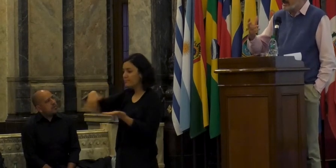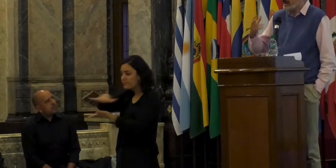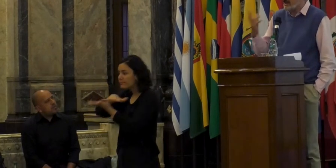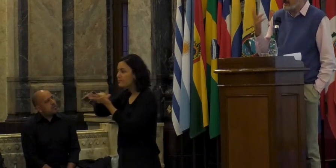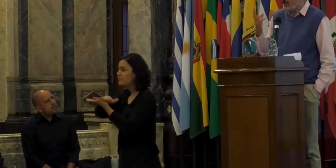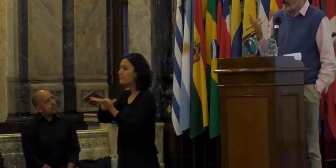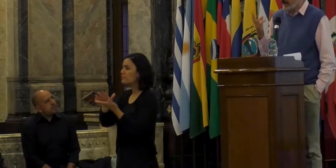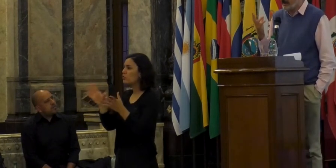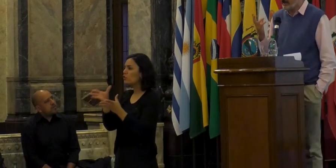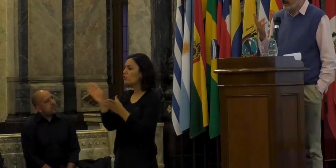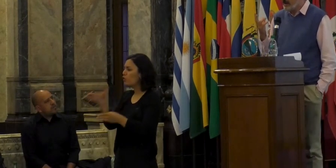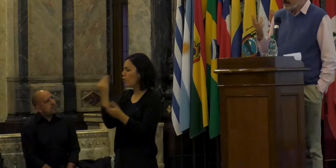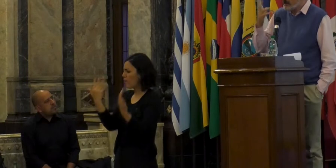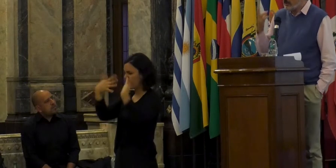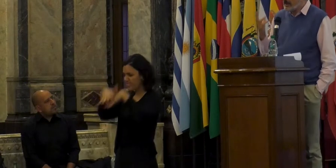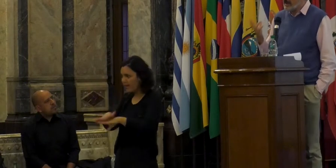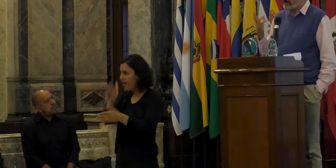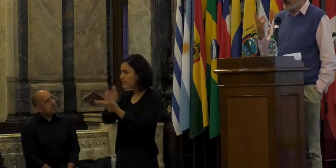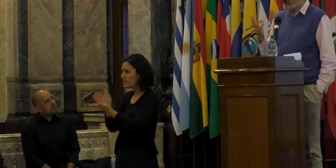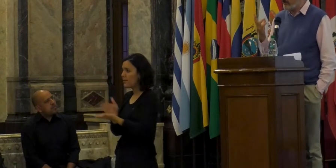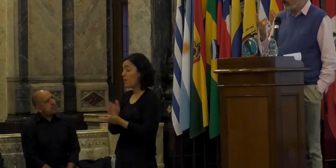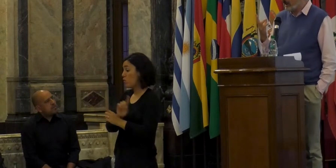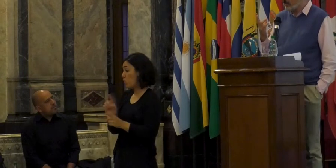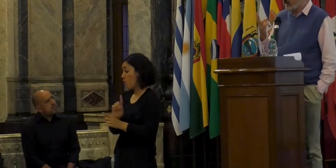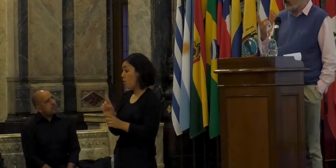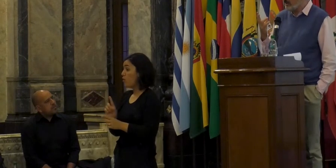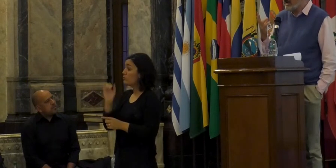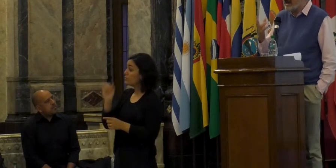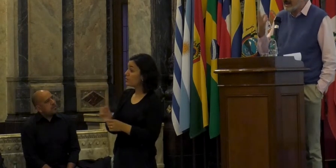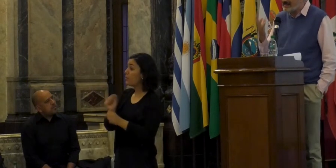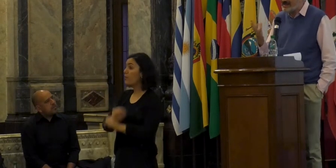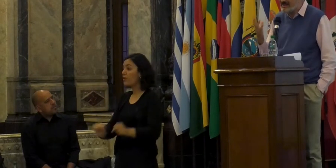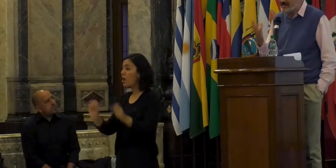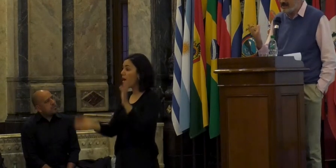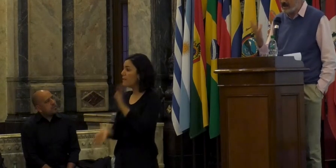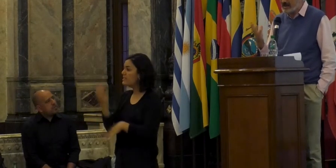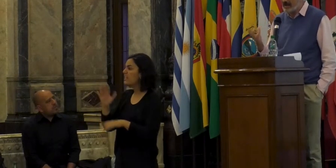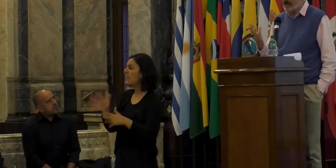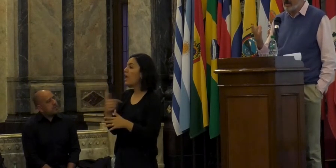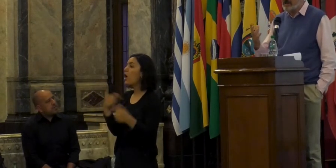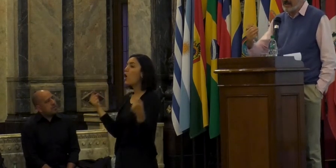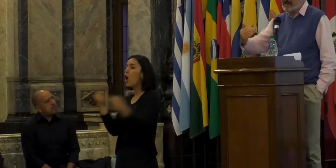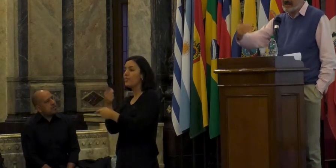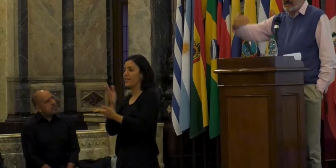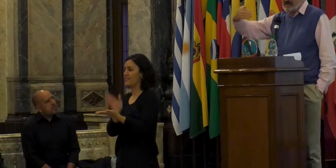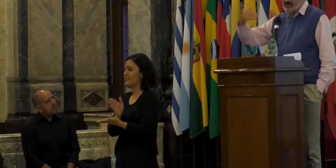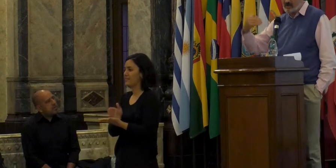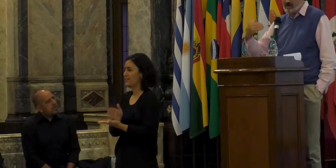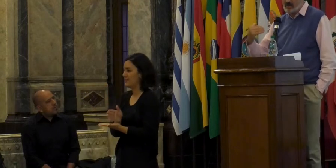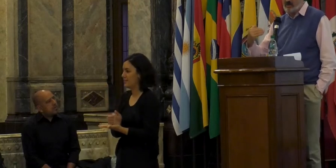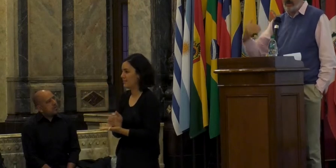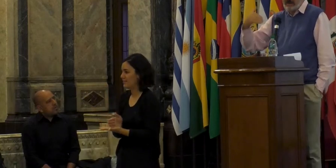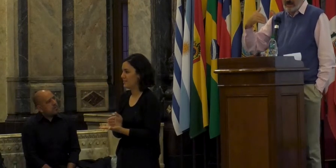sean interdisciplinares, es que solo se han podido formar con una lógica antidisciplinar, o sea,